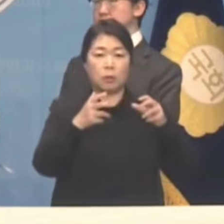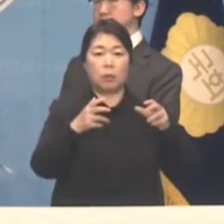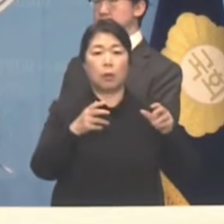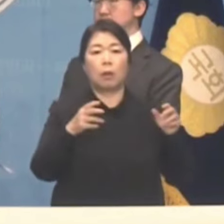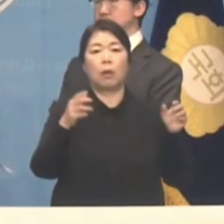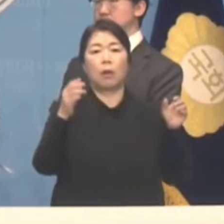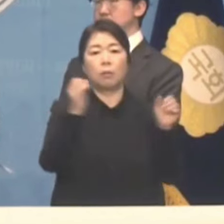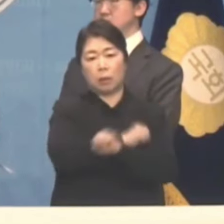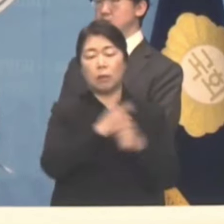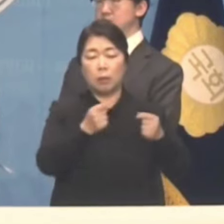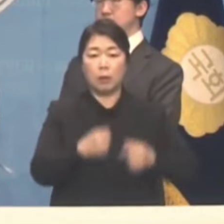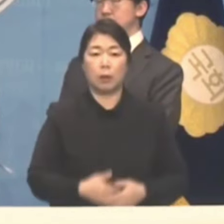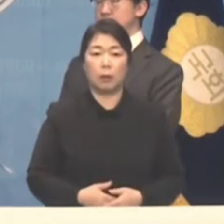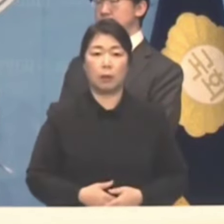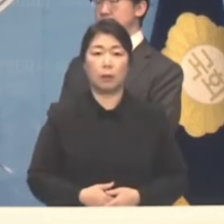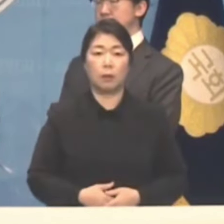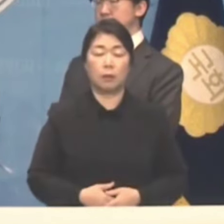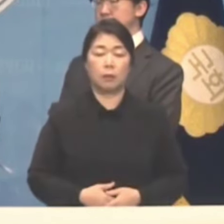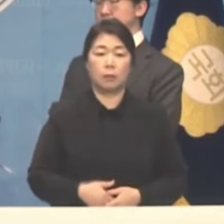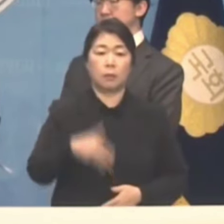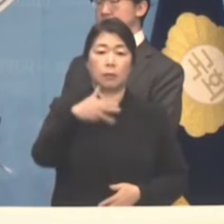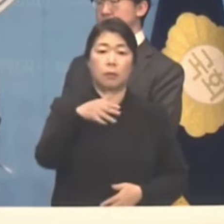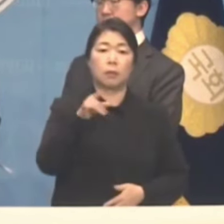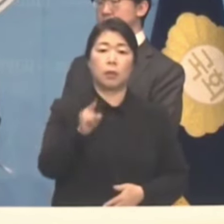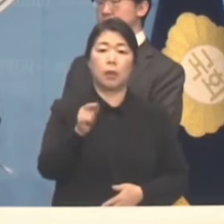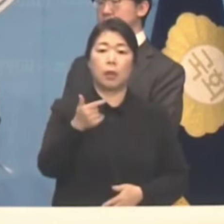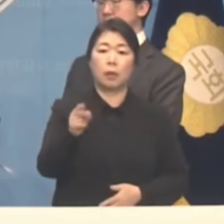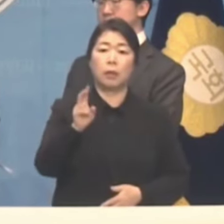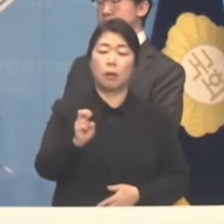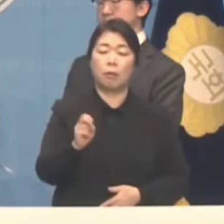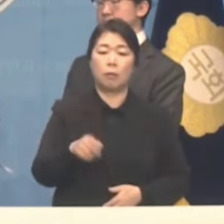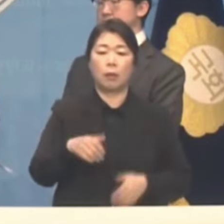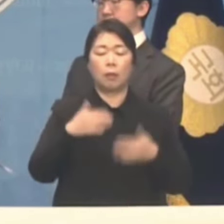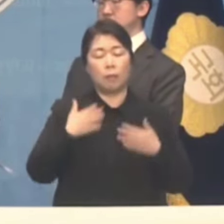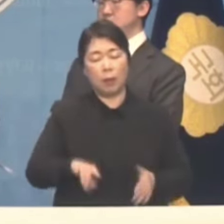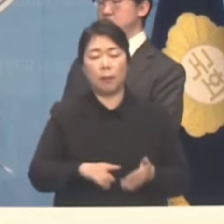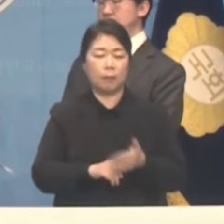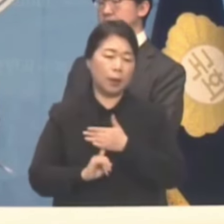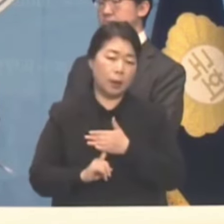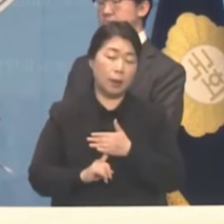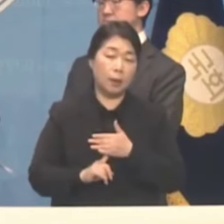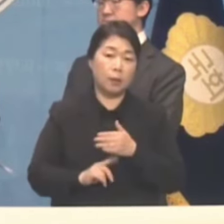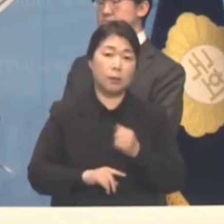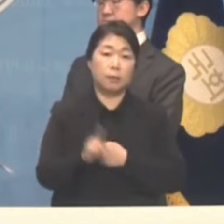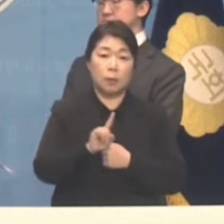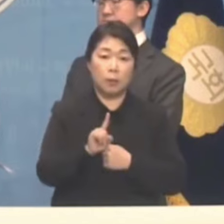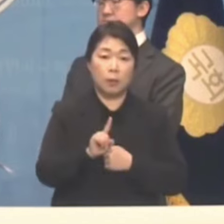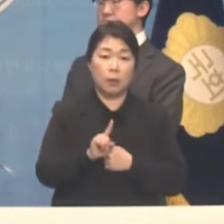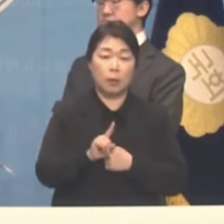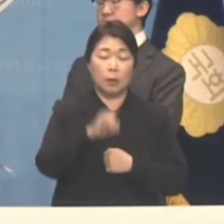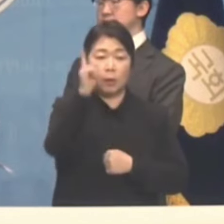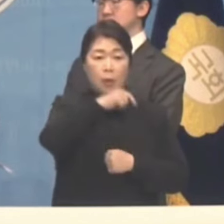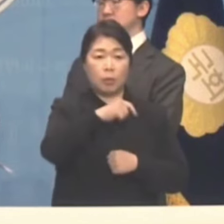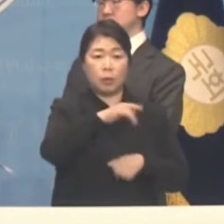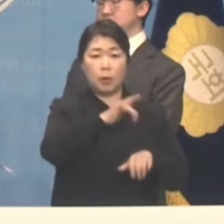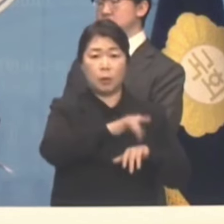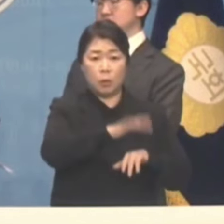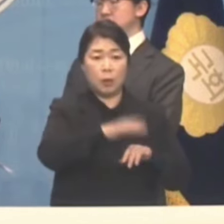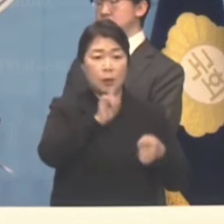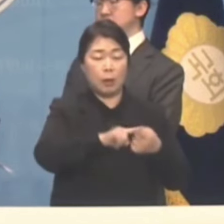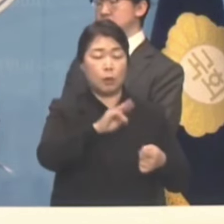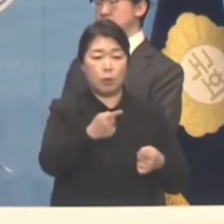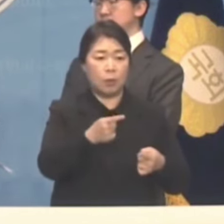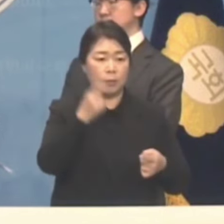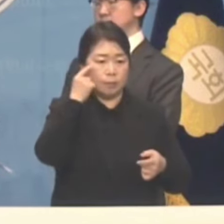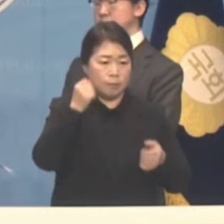니다 체념은 나쁜 행동을 동조하는 것과 다르지 않습니다 정 정신 바짝차리고 어떻게